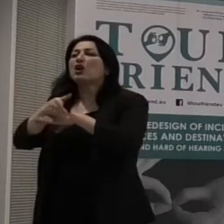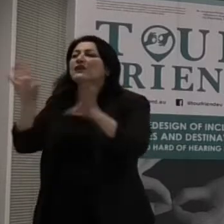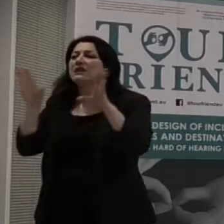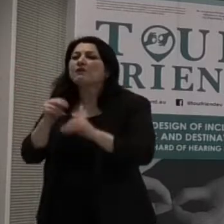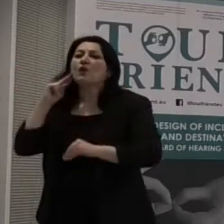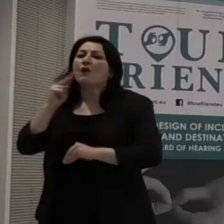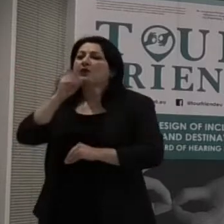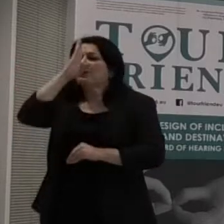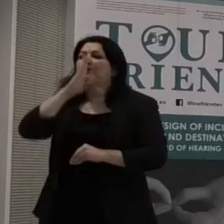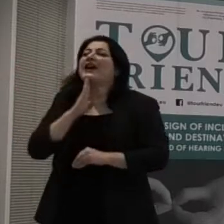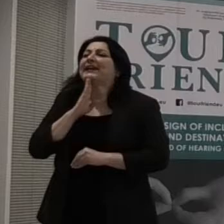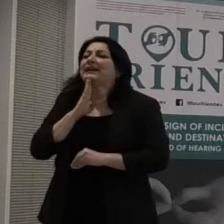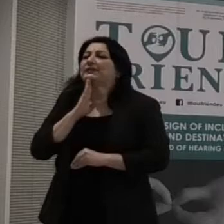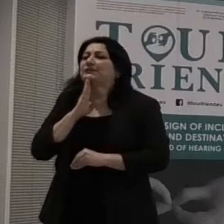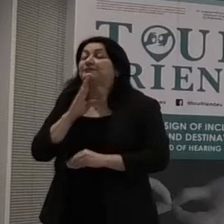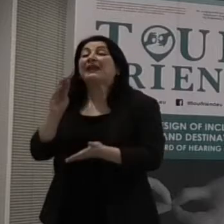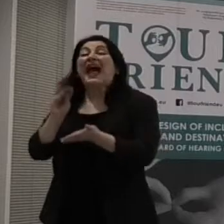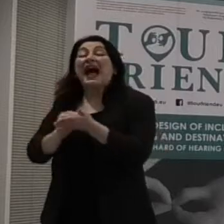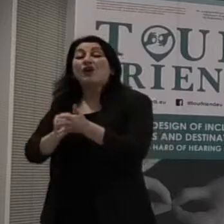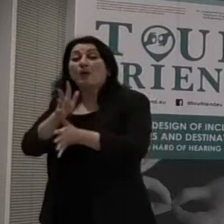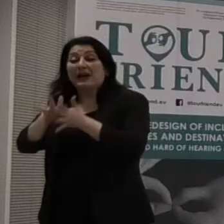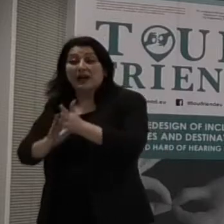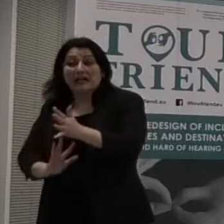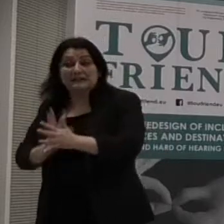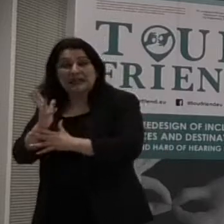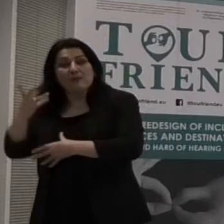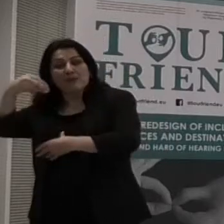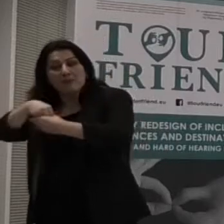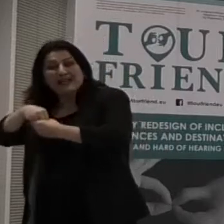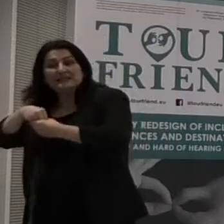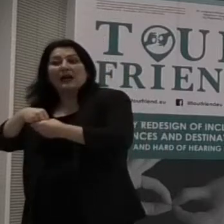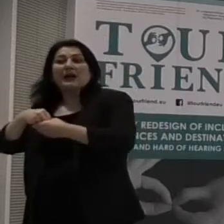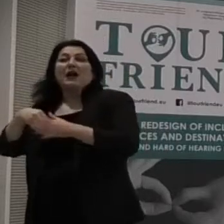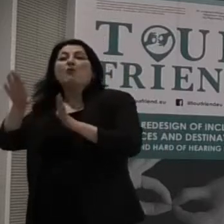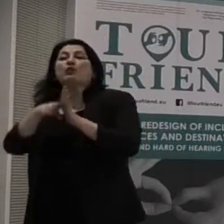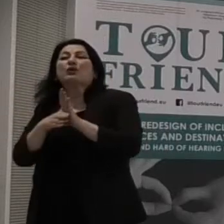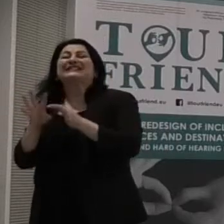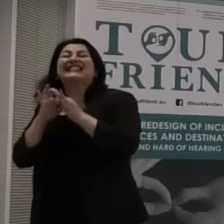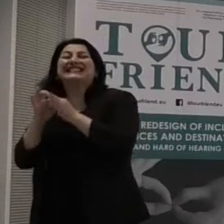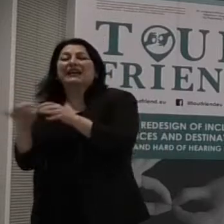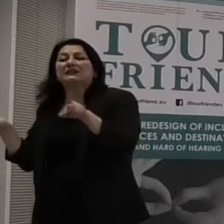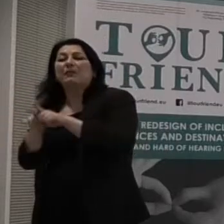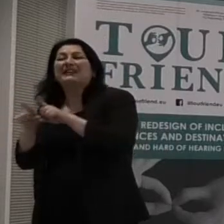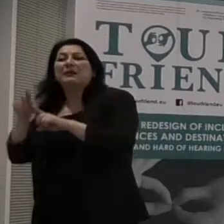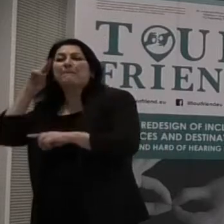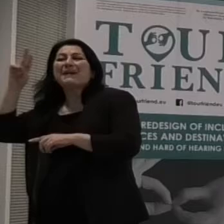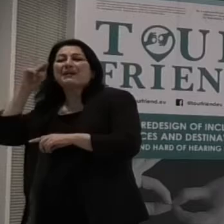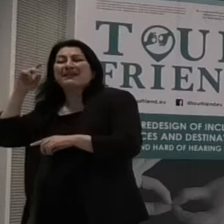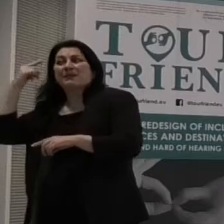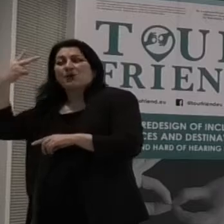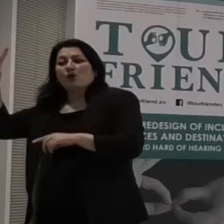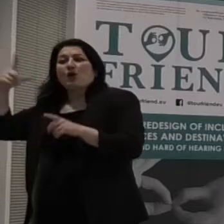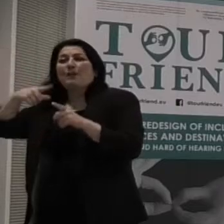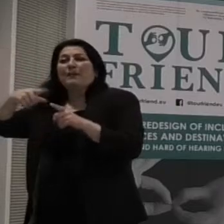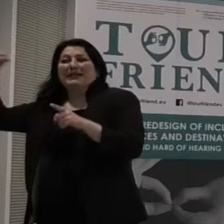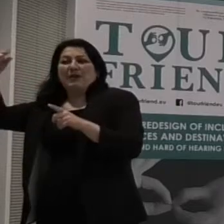Εκτός από αυτό, είχαν συμμετάσχει σε ένα πρόγραμμα σε συνεργασία με το Πανεπιστήμιο της Κύπρου, Τεχνολογικό